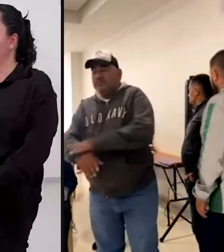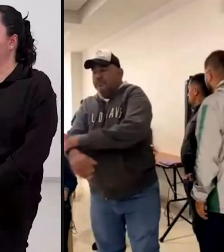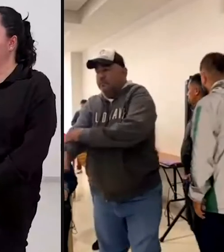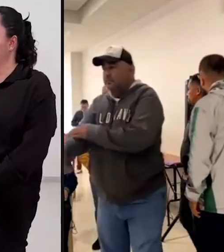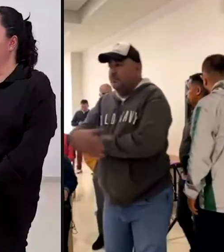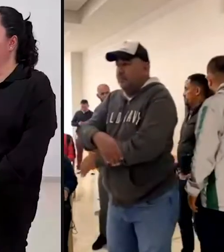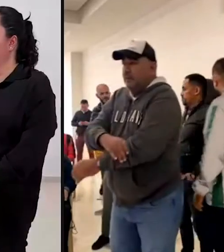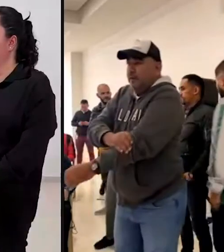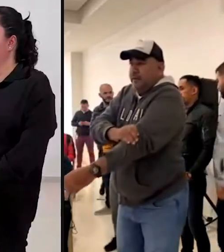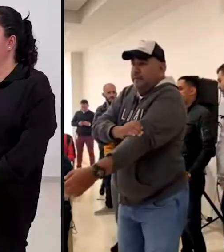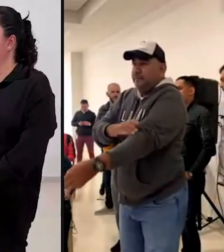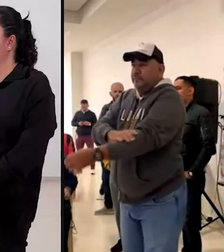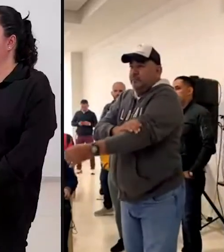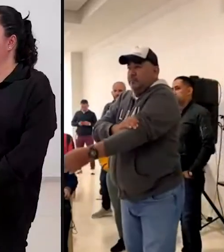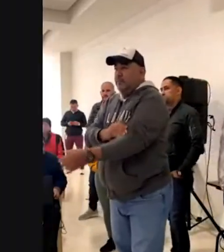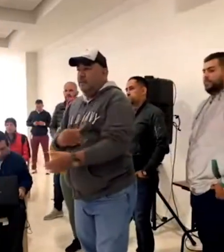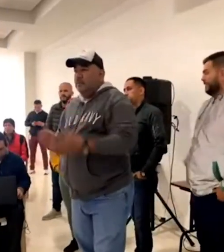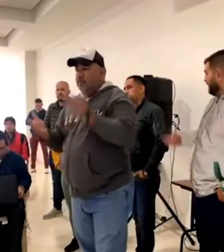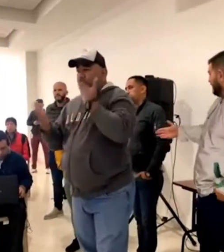bueno